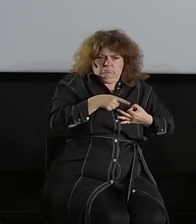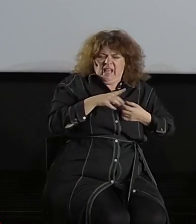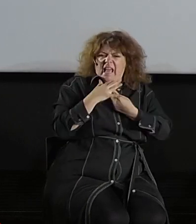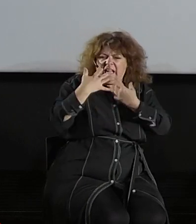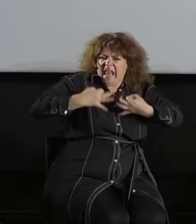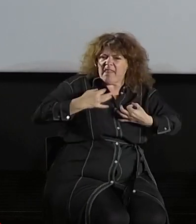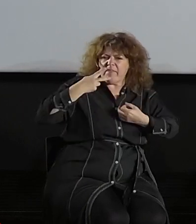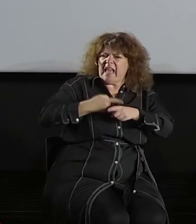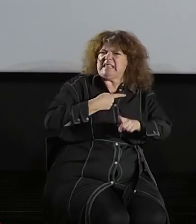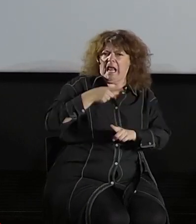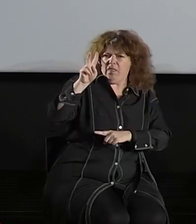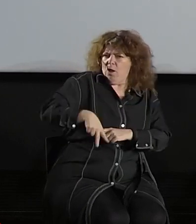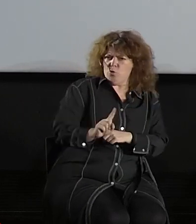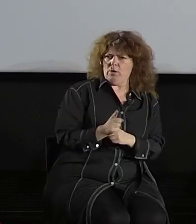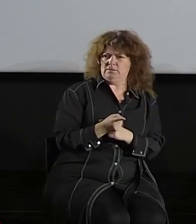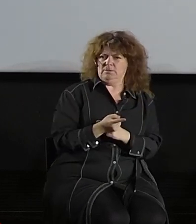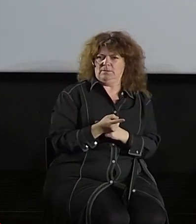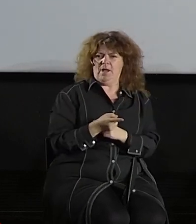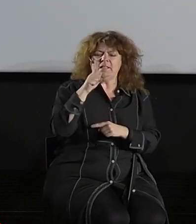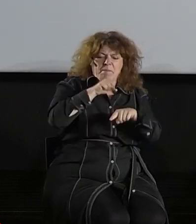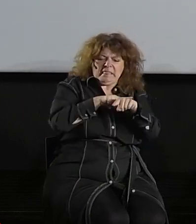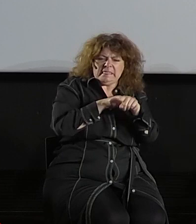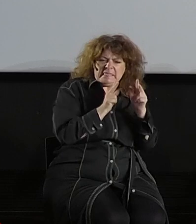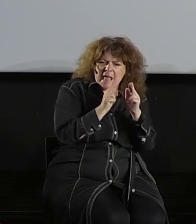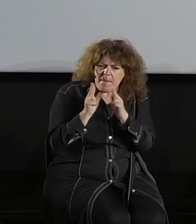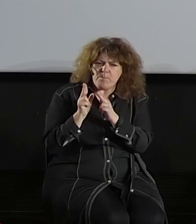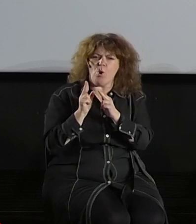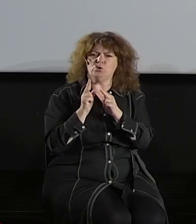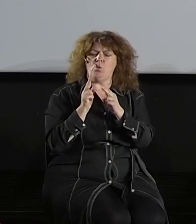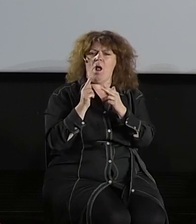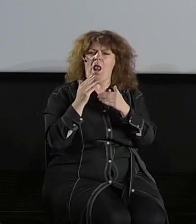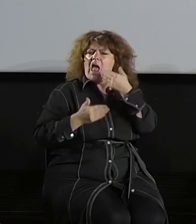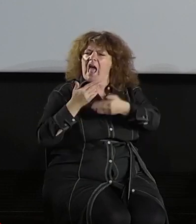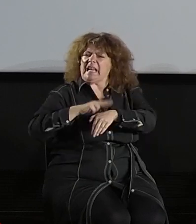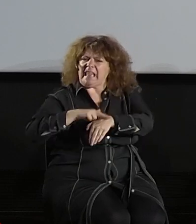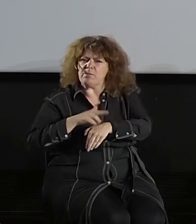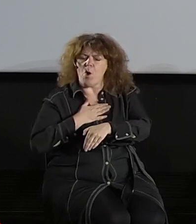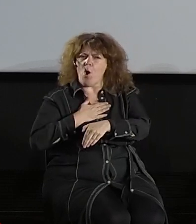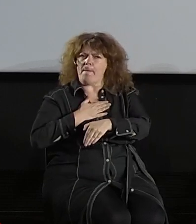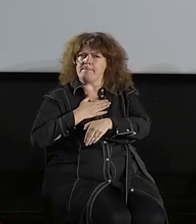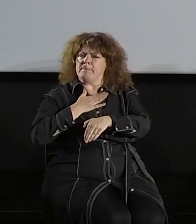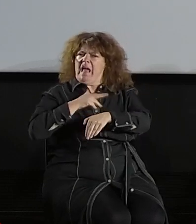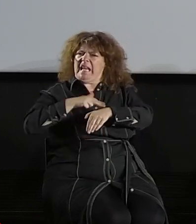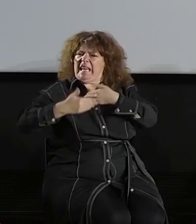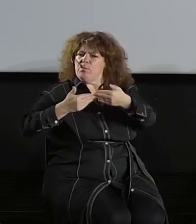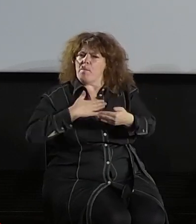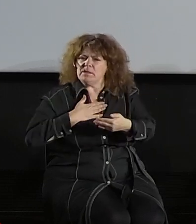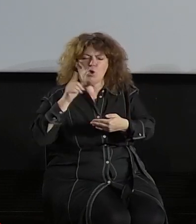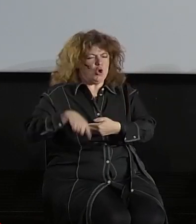ahí los tiempos que hemos utilizado los ritmos que no son los nuestros quizás tampoco son los de